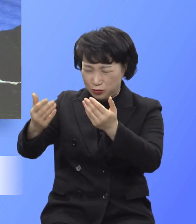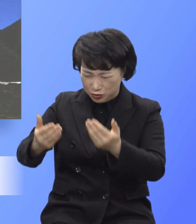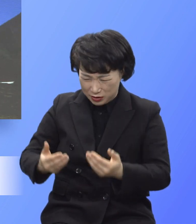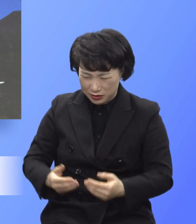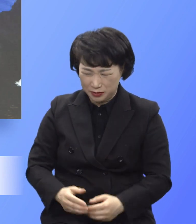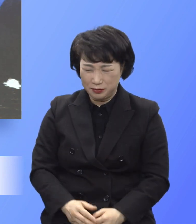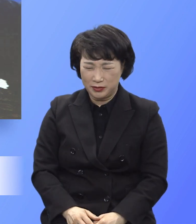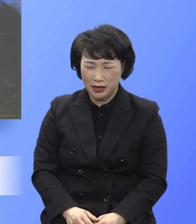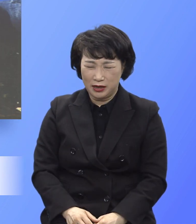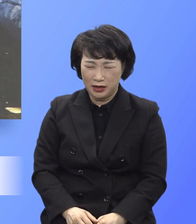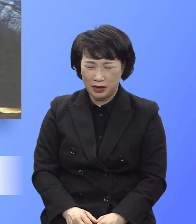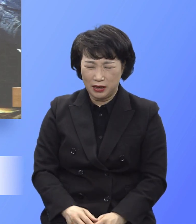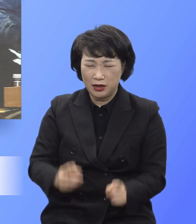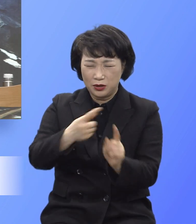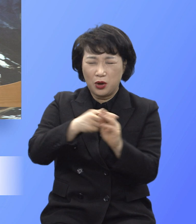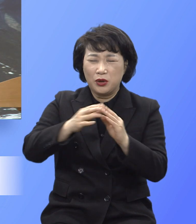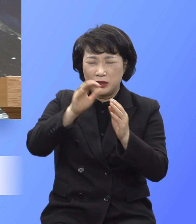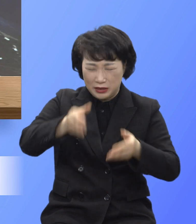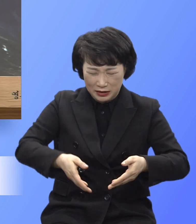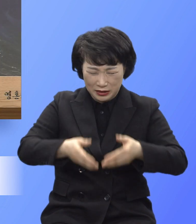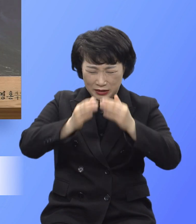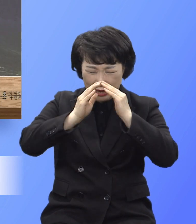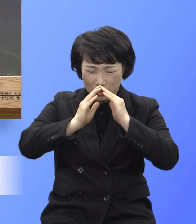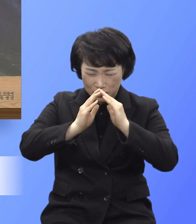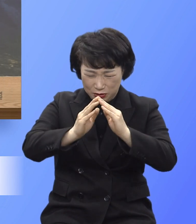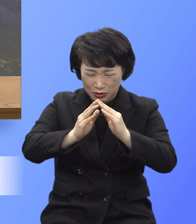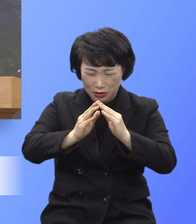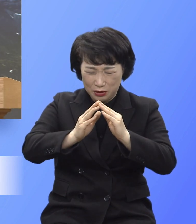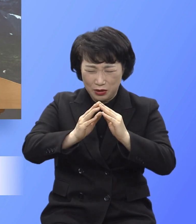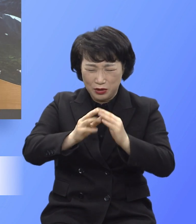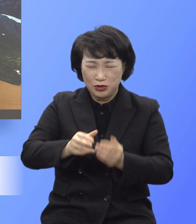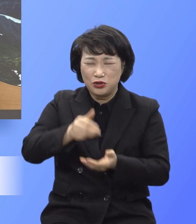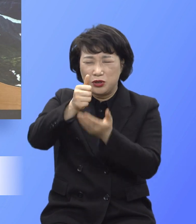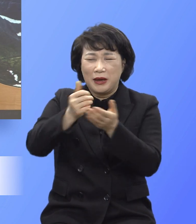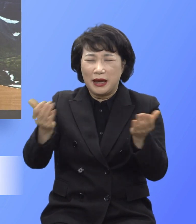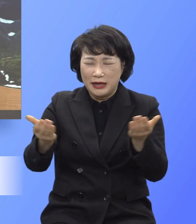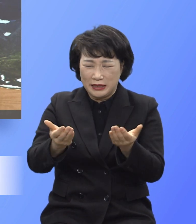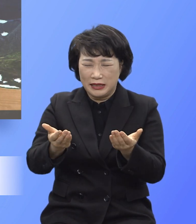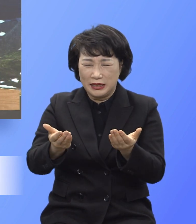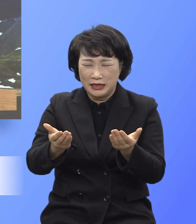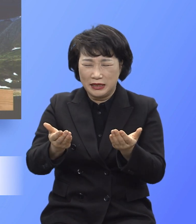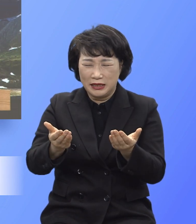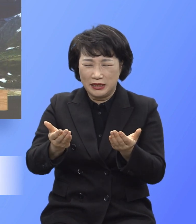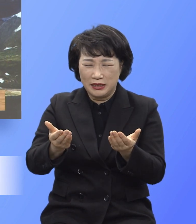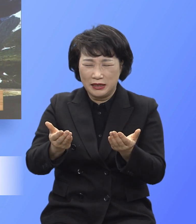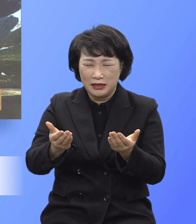주소서 교회를 세우시고 주의 사역을